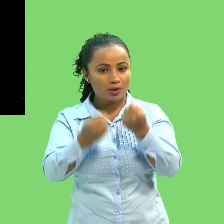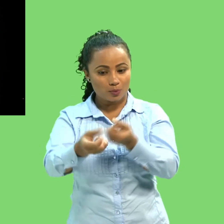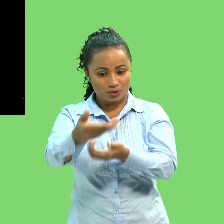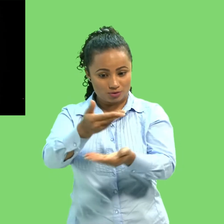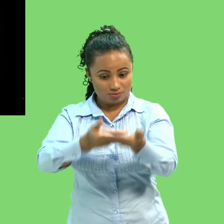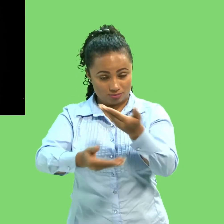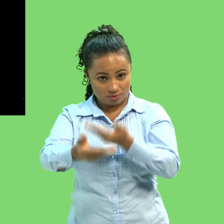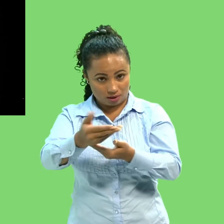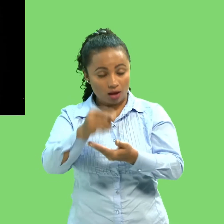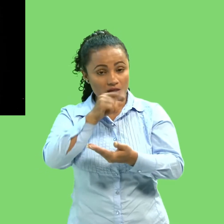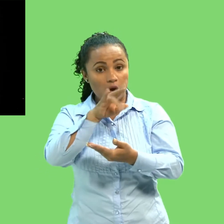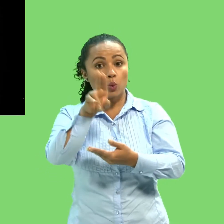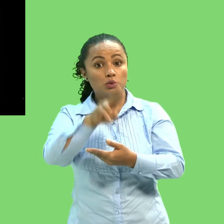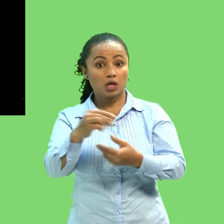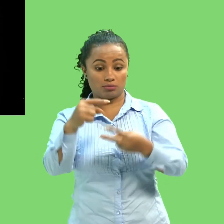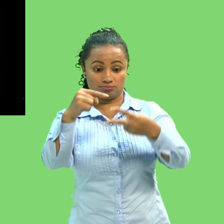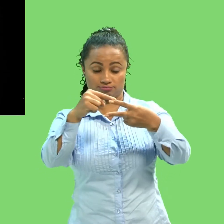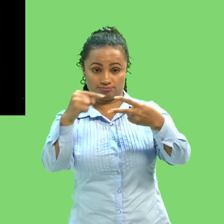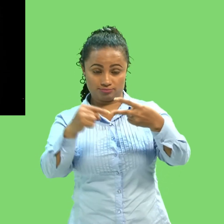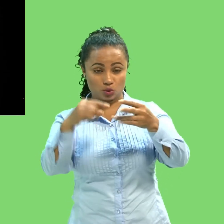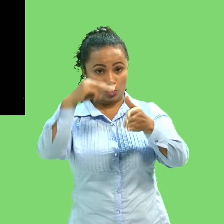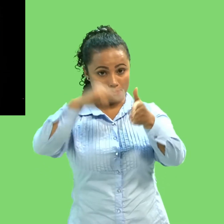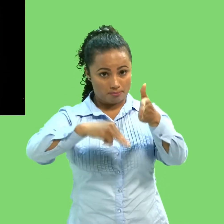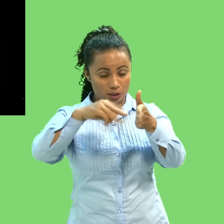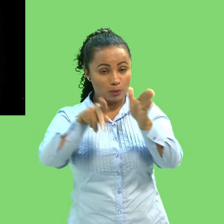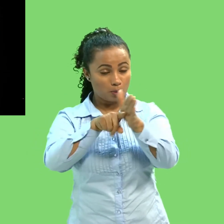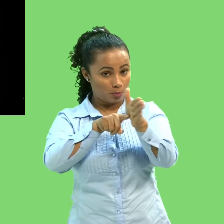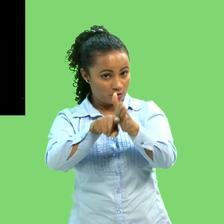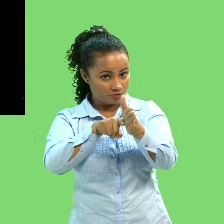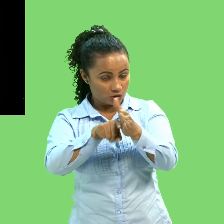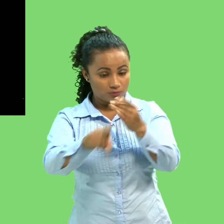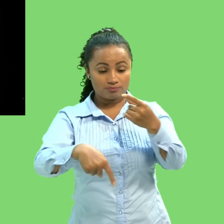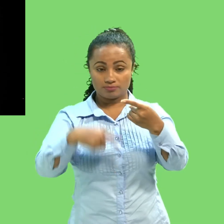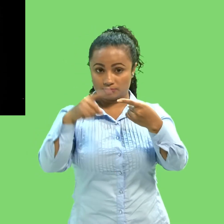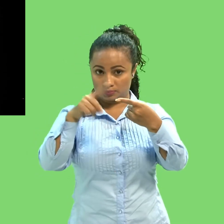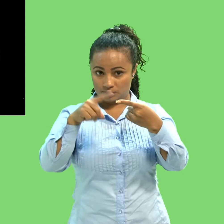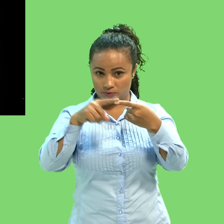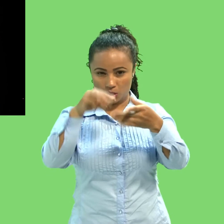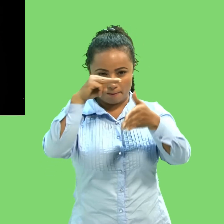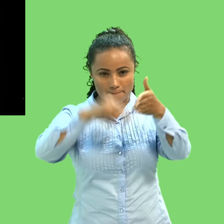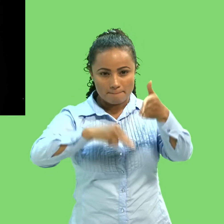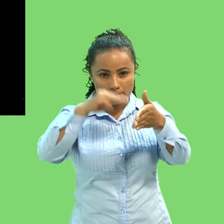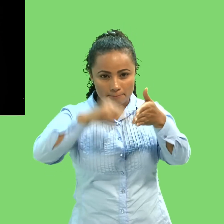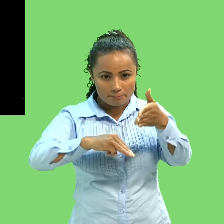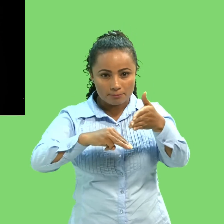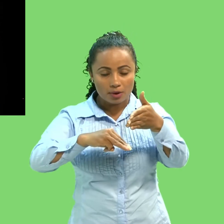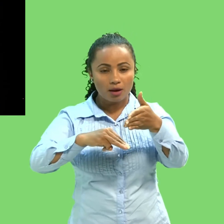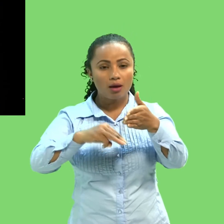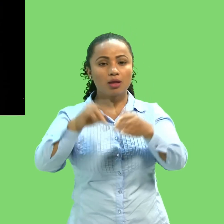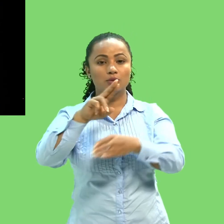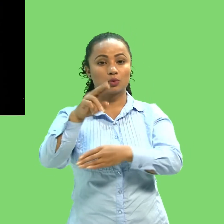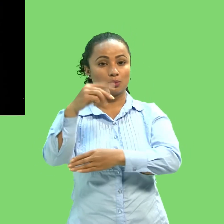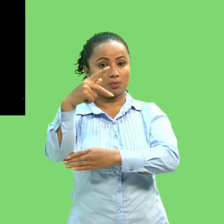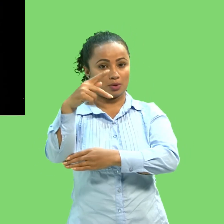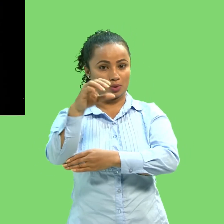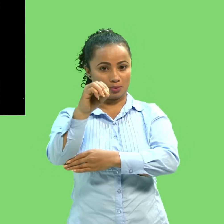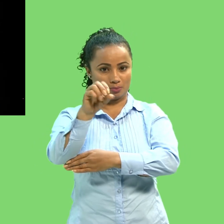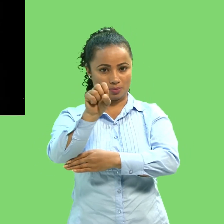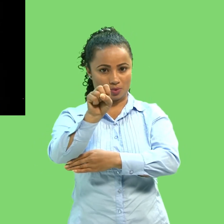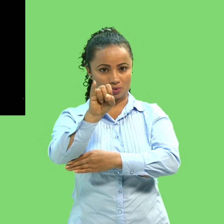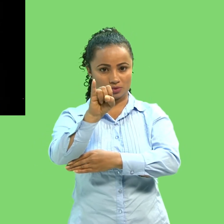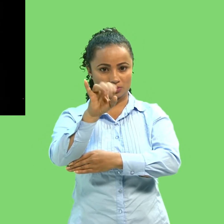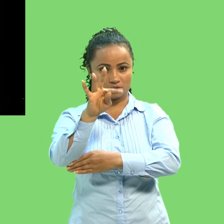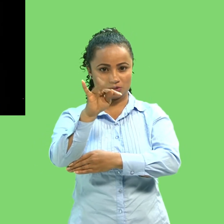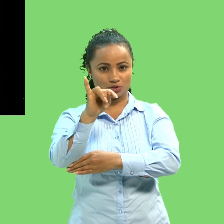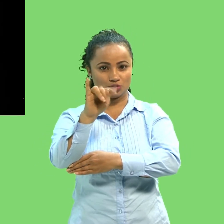pesquisa. Outro processo ligado à linguística aplicada é que ela vai utilizar métodos de investigação. São dois tipos de métodos